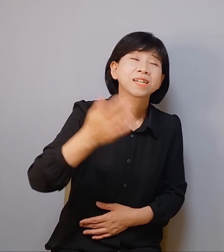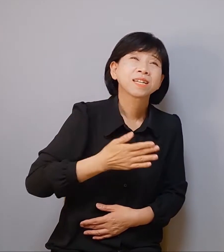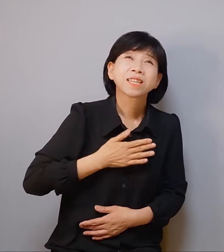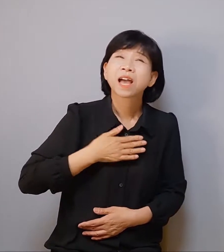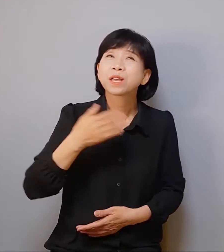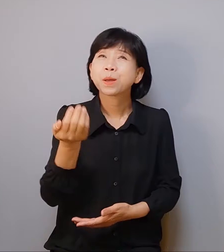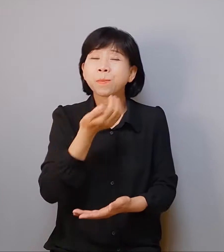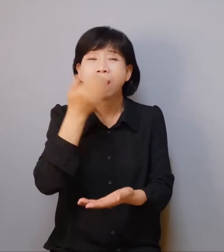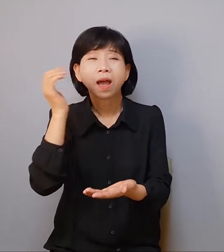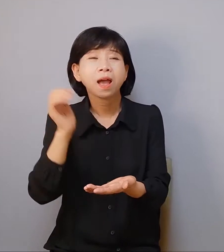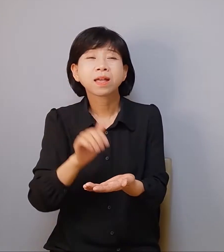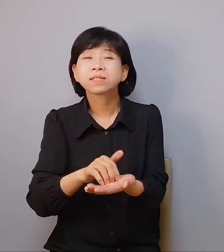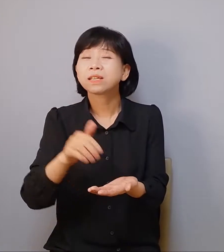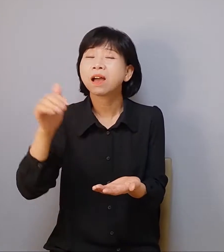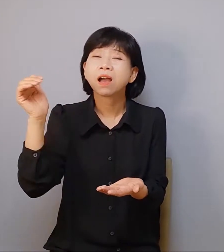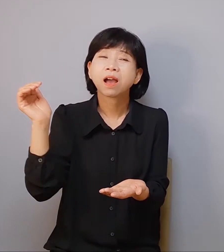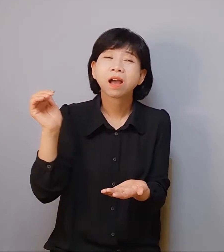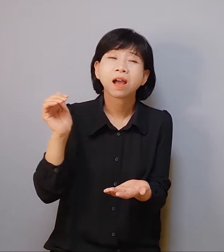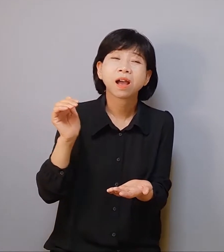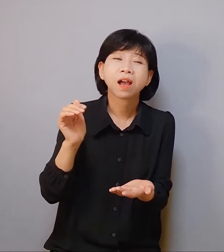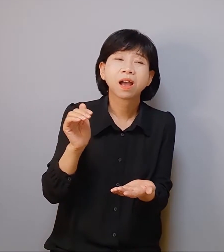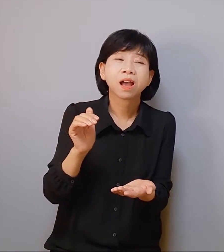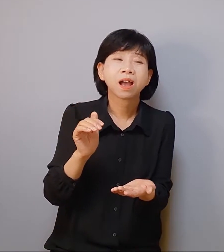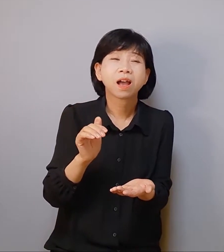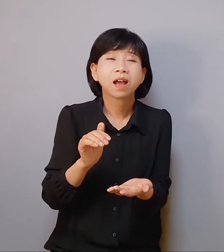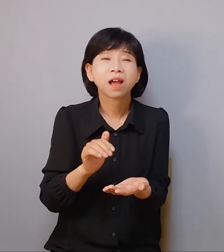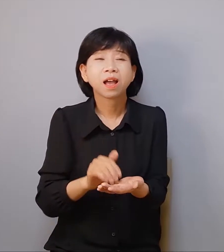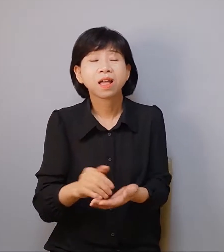주만이 나의 반석,